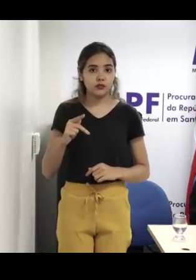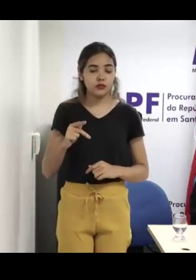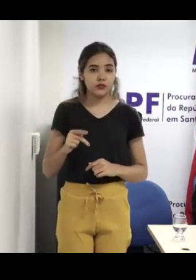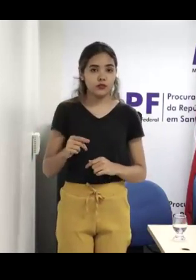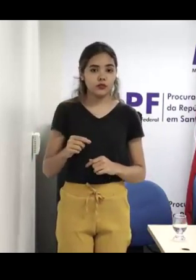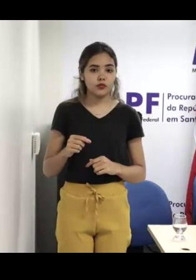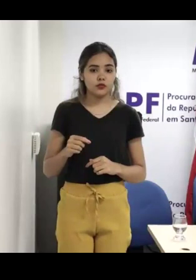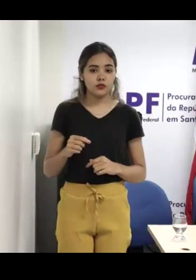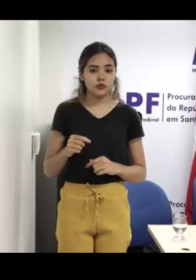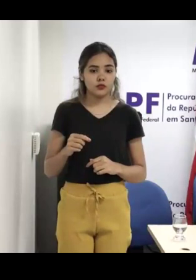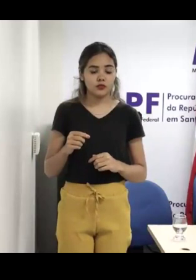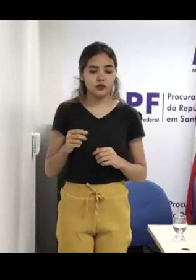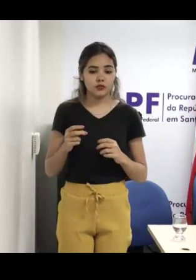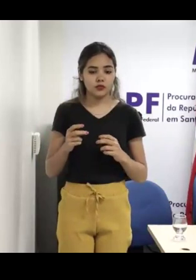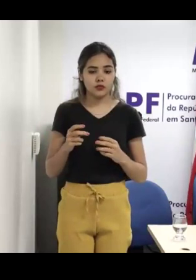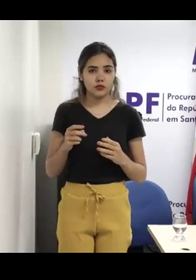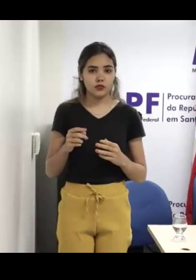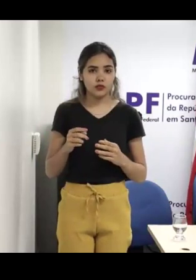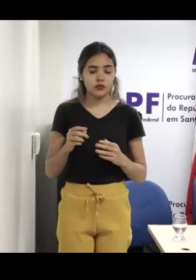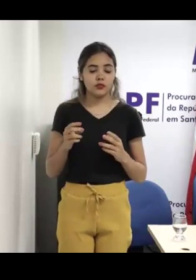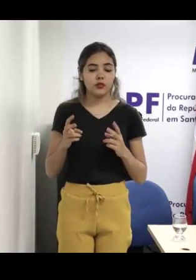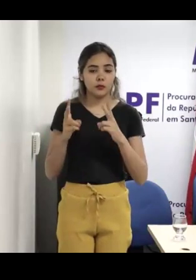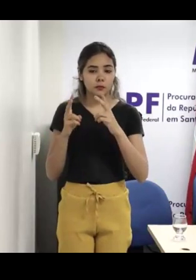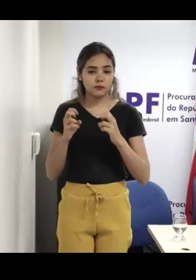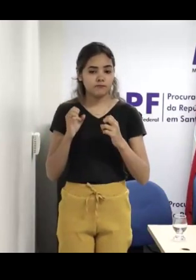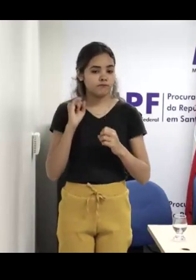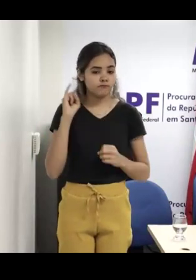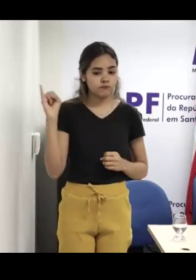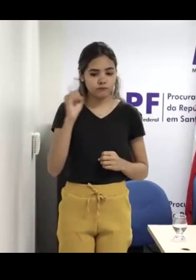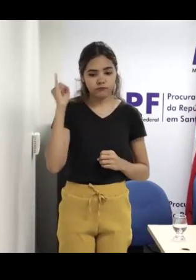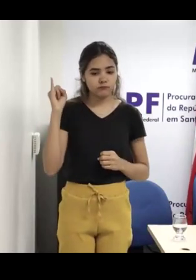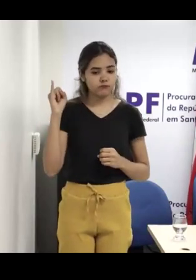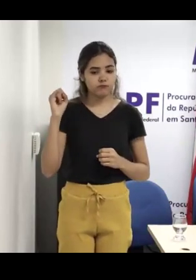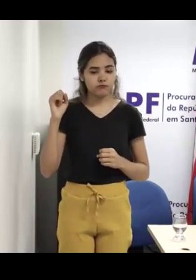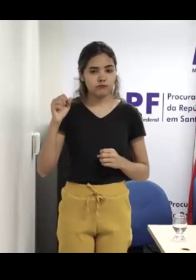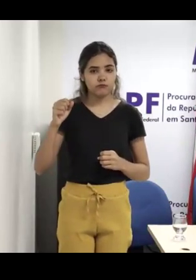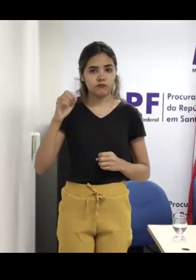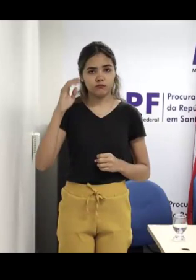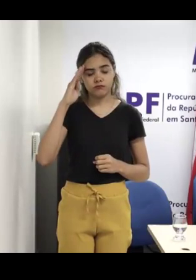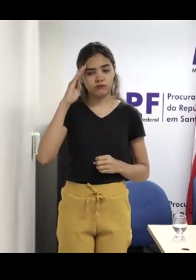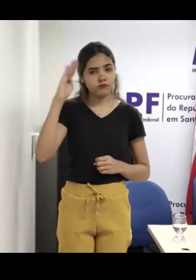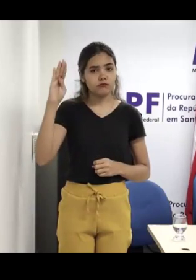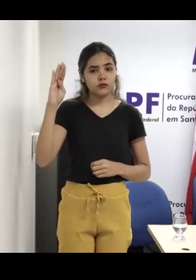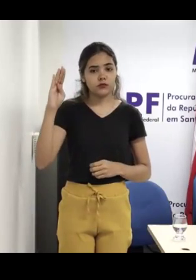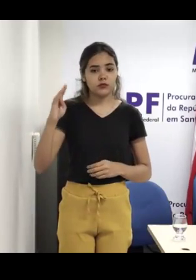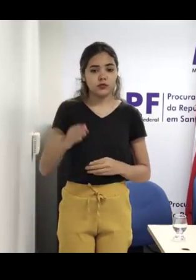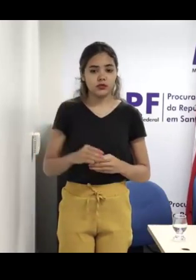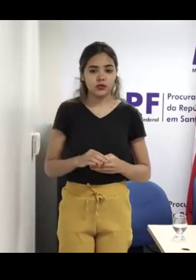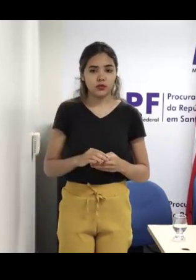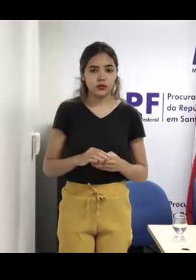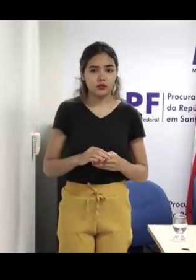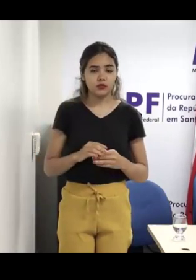25% das operações é absoluta prioridade nós não abrimos mão da punição desse criminoso não interessa a condição dele